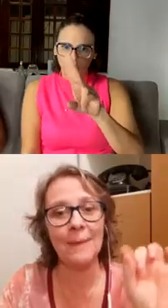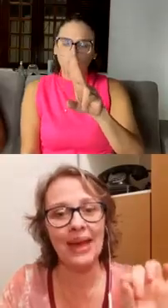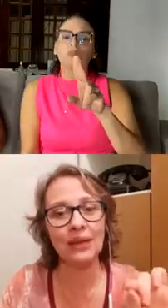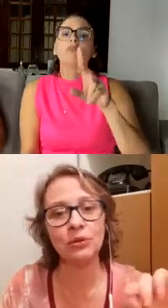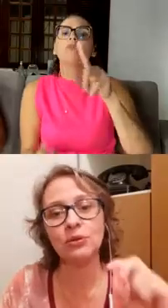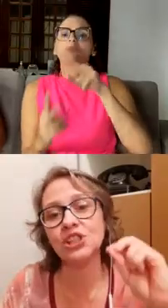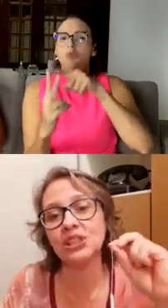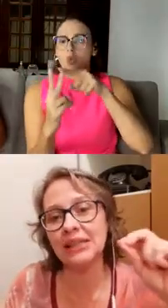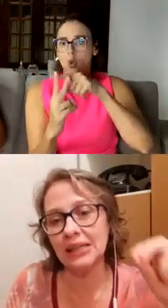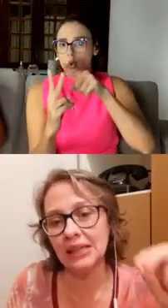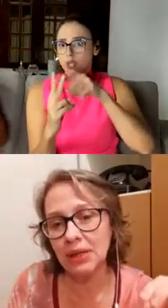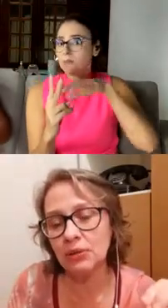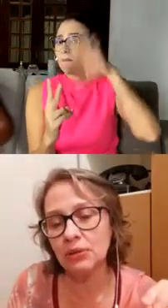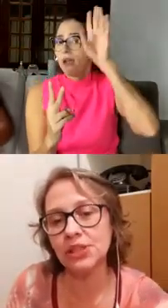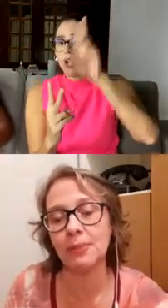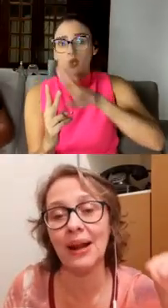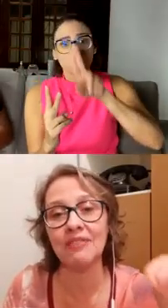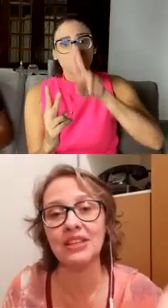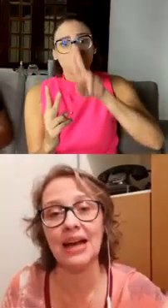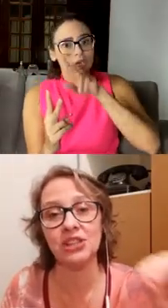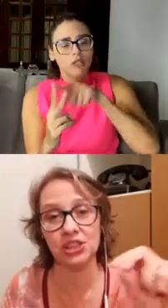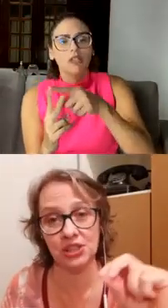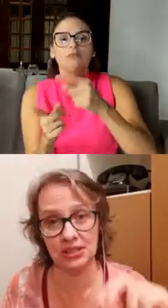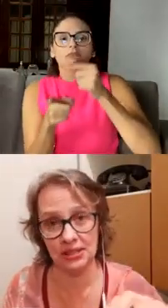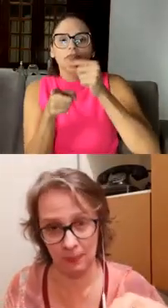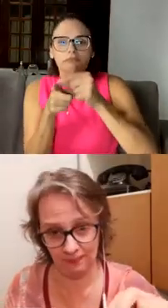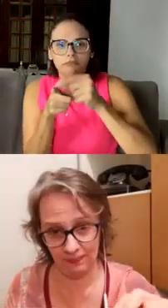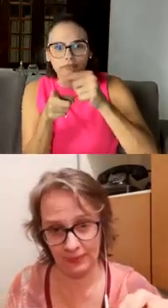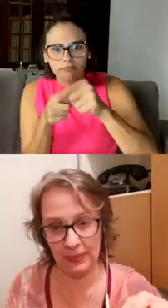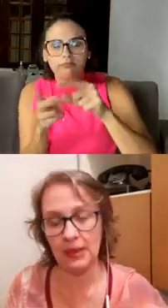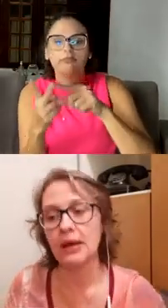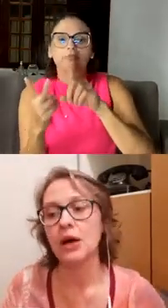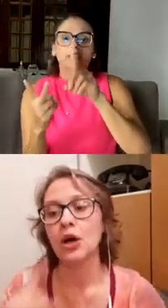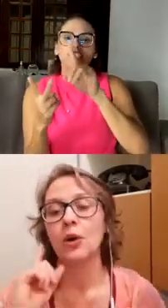são métodos químicos para evitar a gestação.